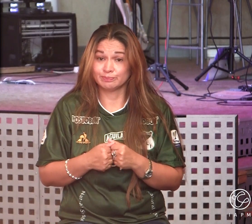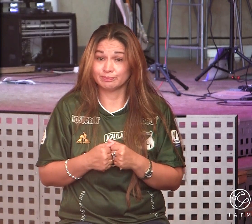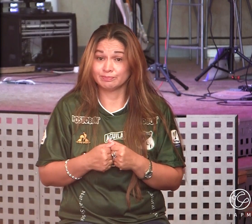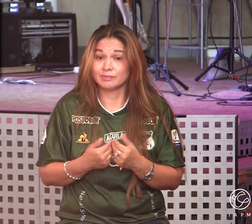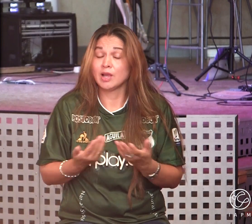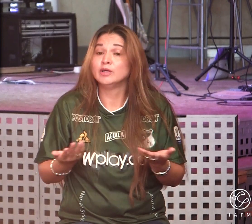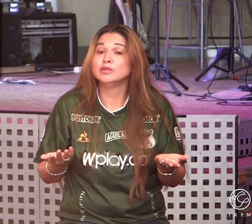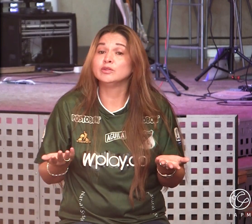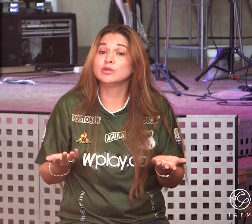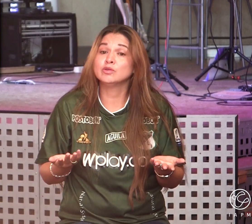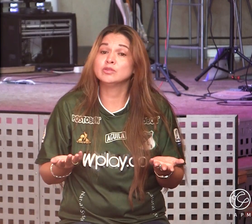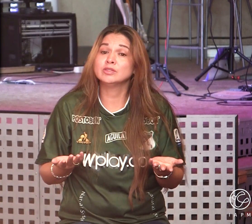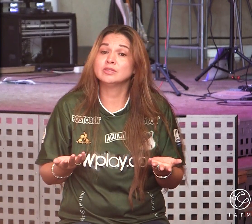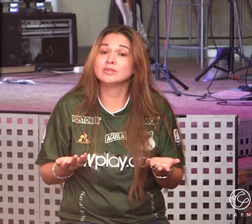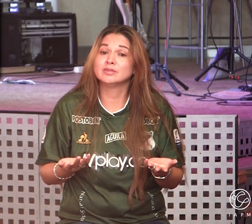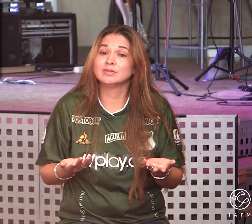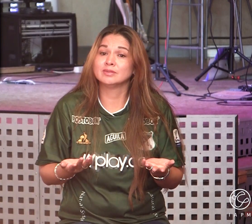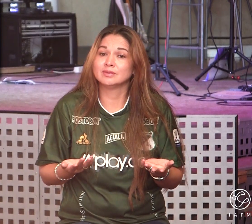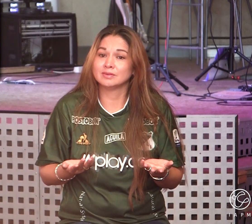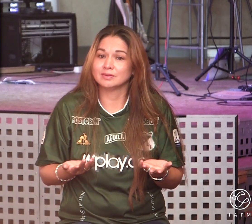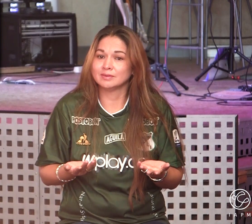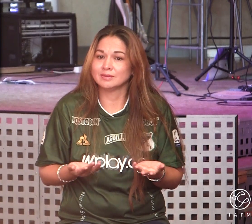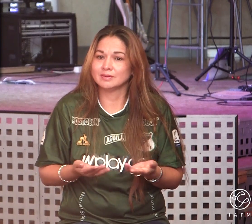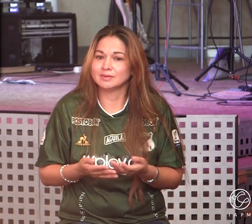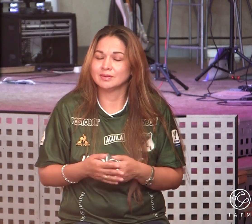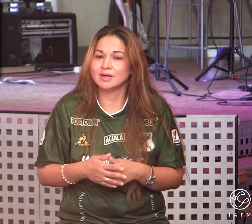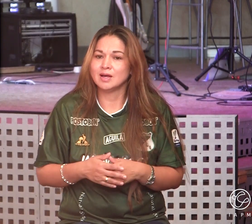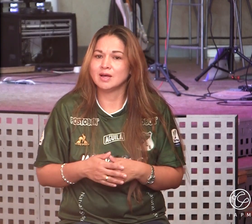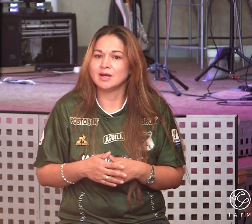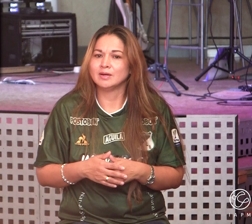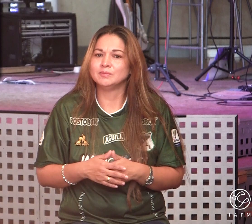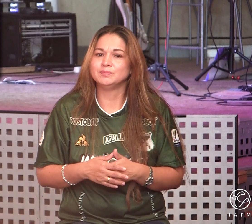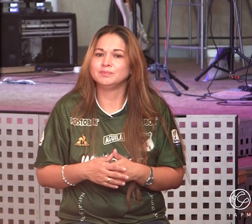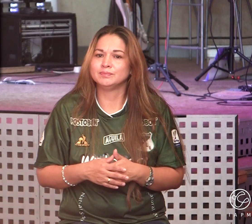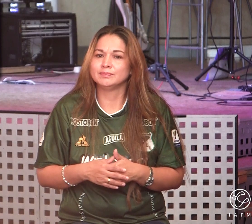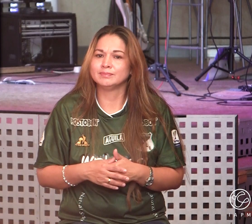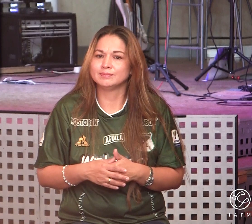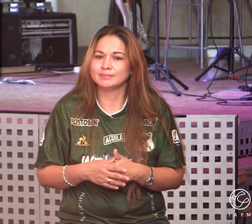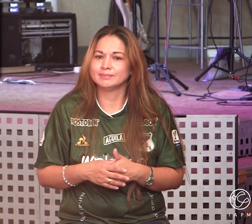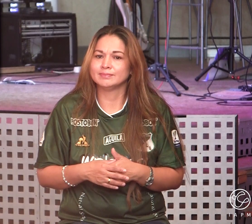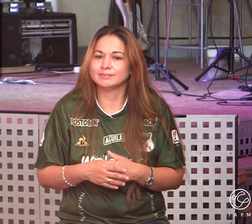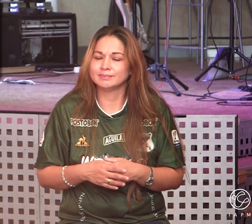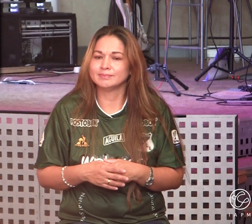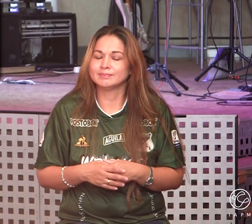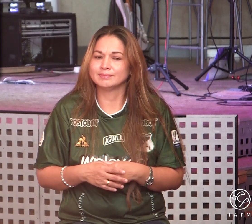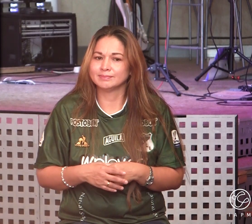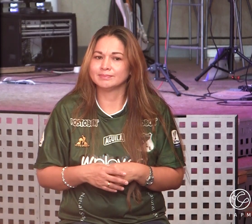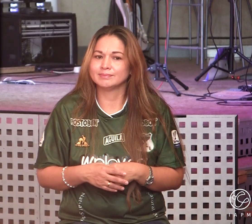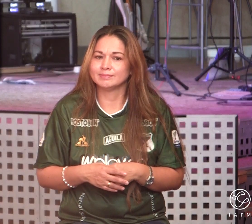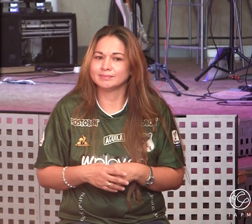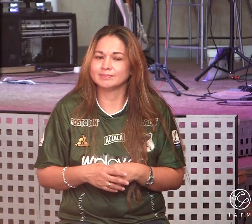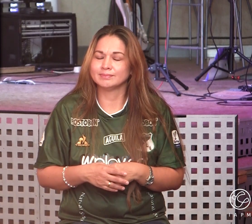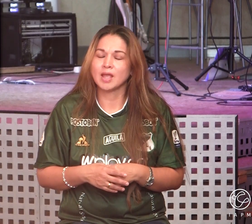pone puntos suspensivos y el asunto se reanuda en Getsemaní y en Gólgota. Allí entonces como que quita la